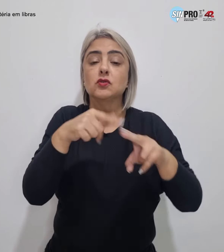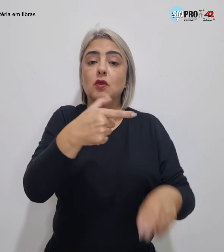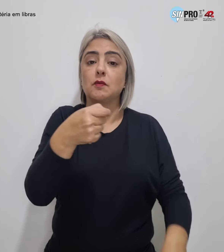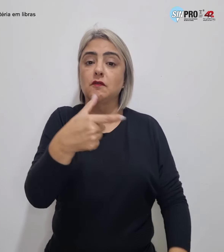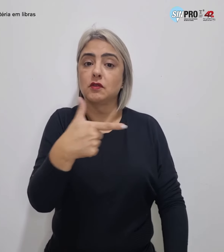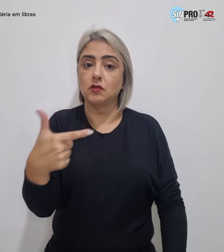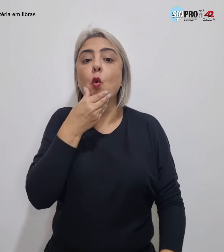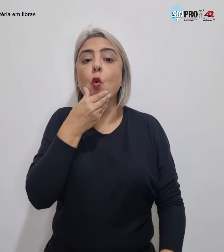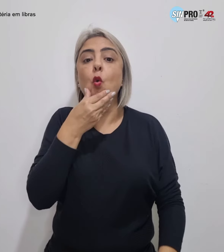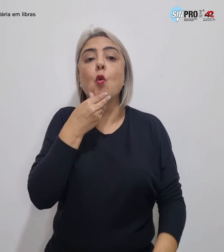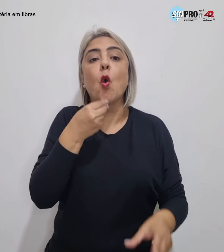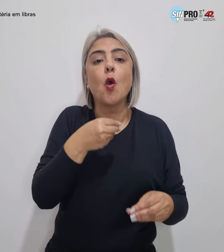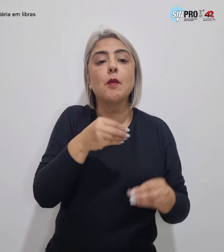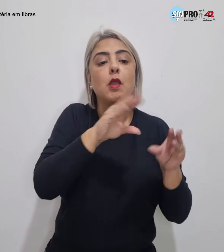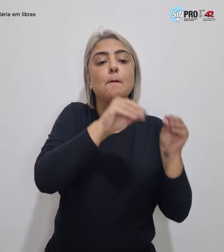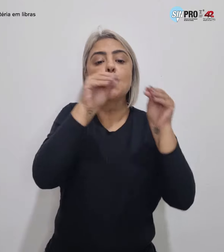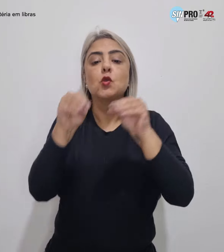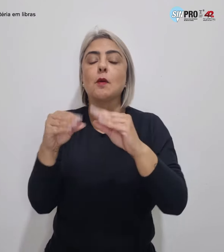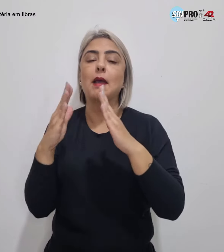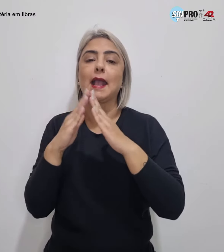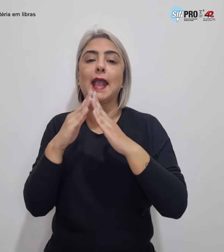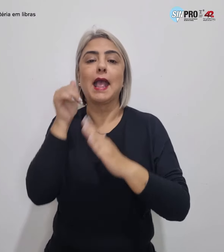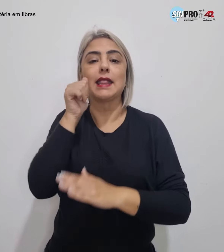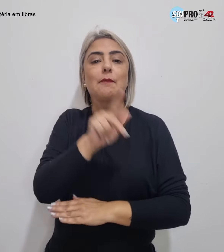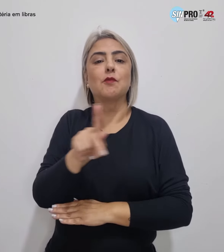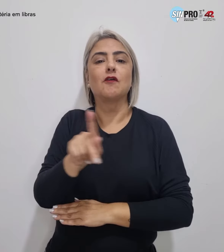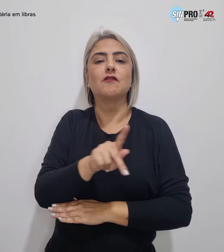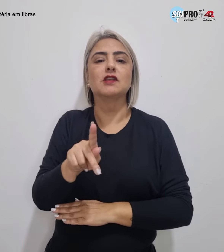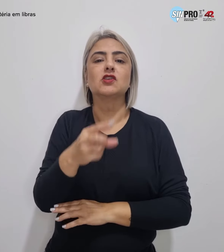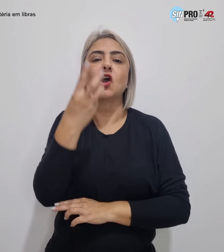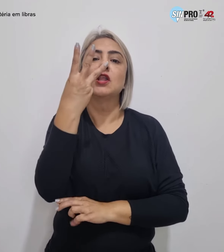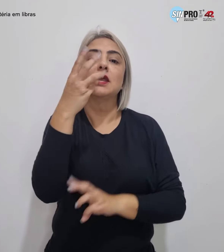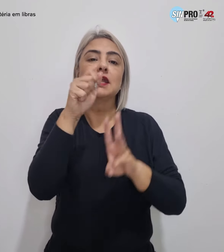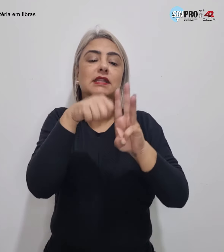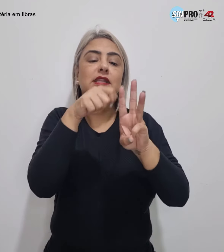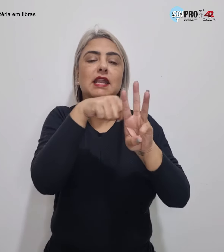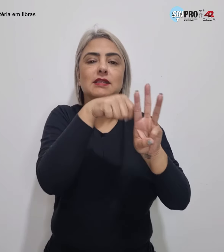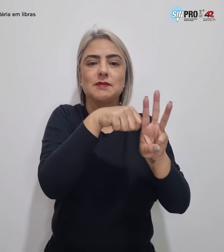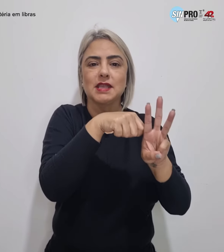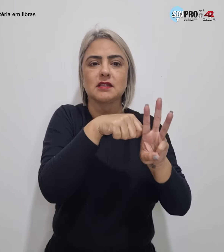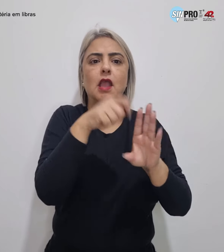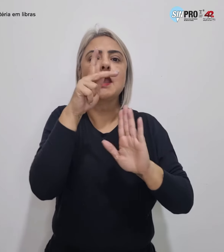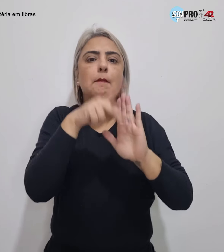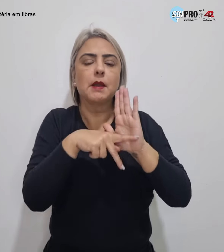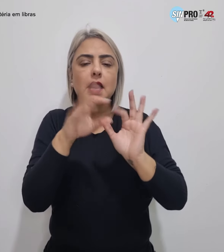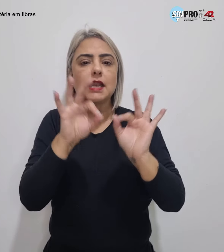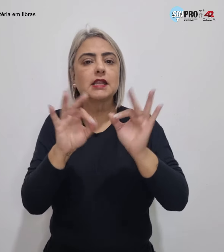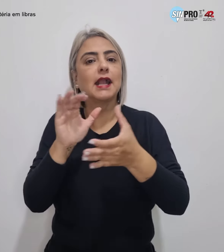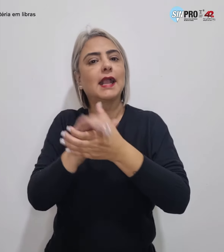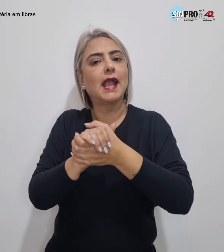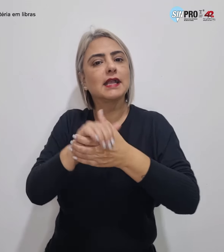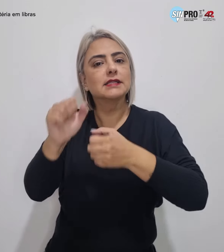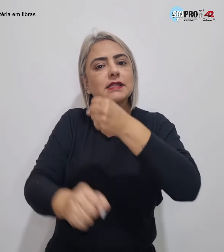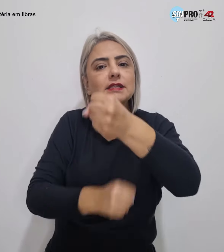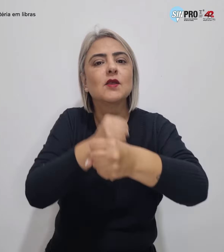ele se mudou para a casa dela acerca de três meses e planejavam se casar no ano que vem